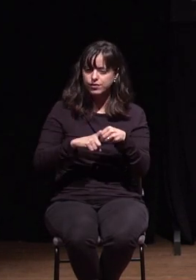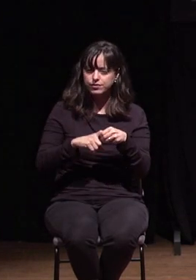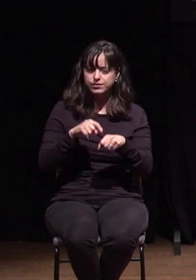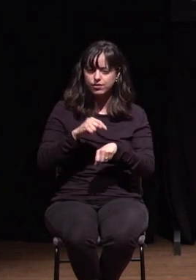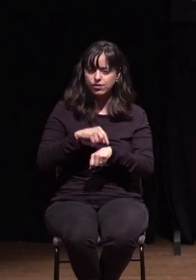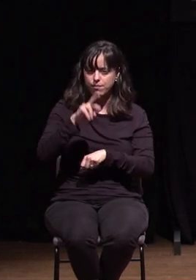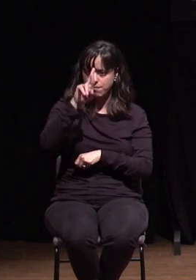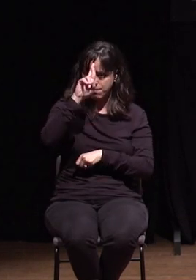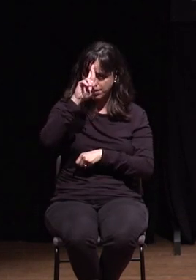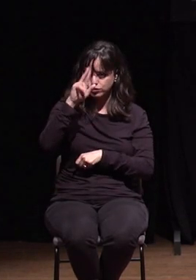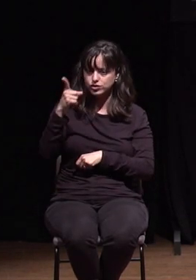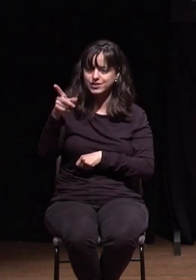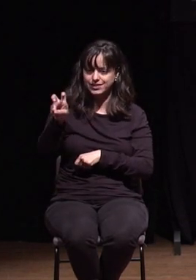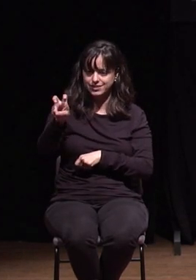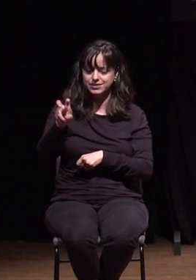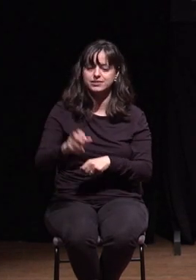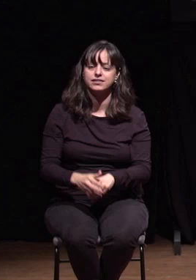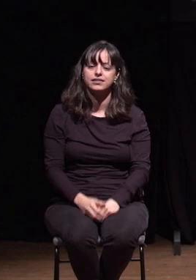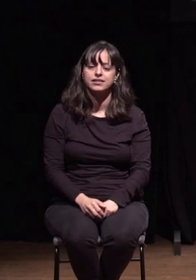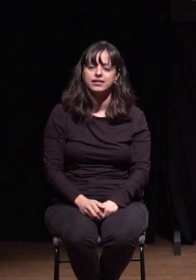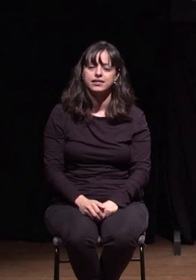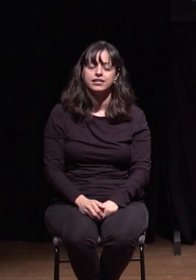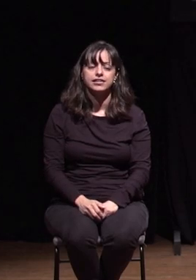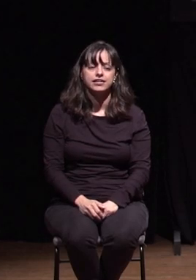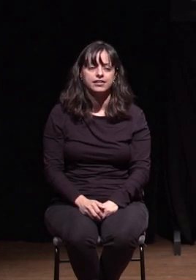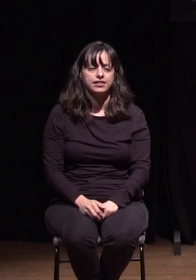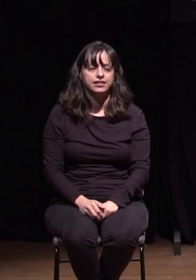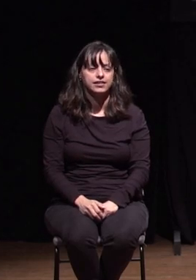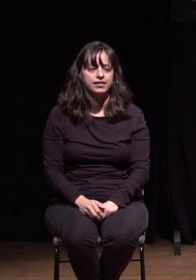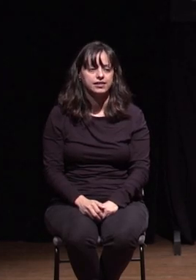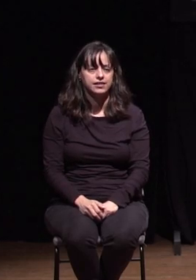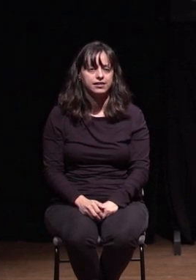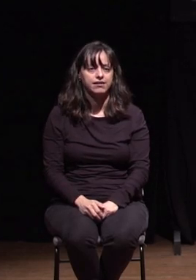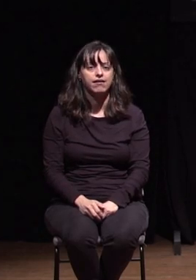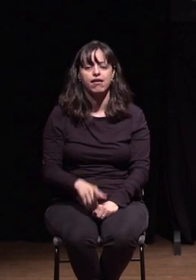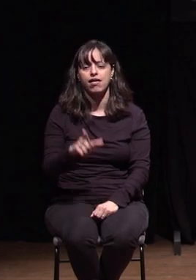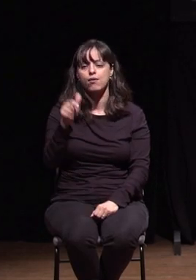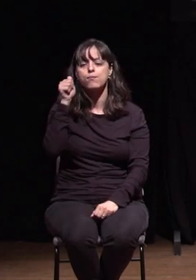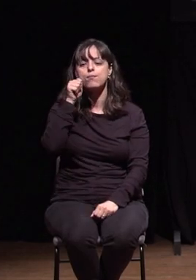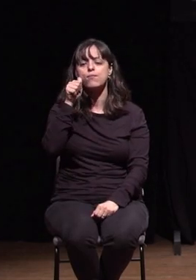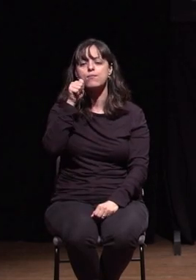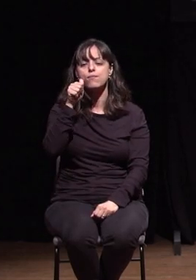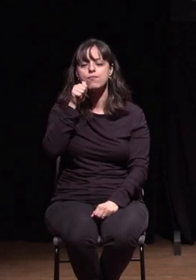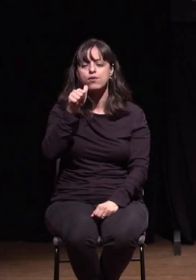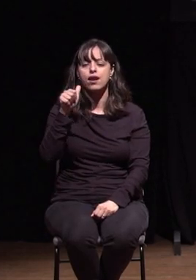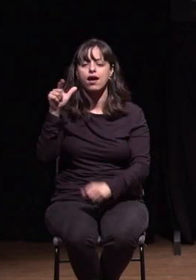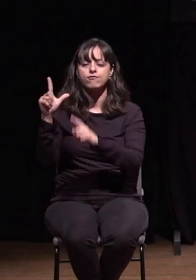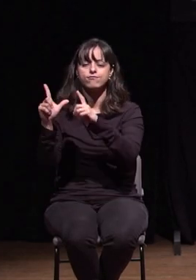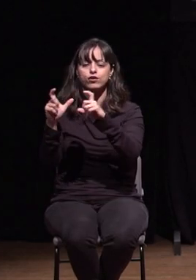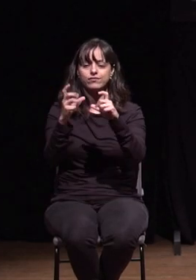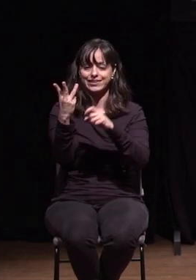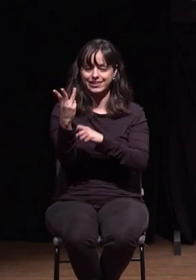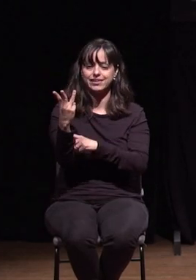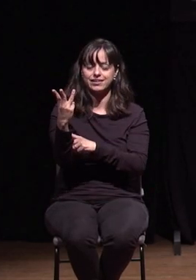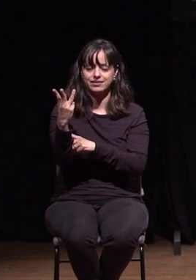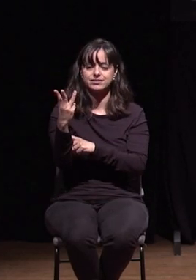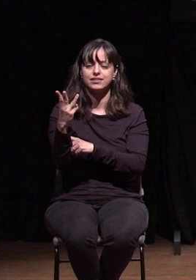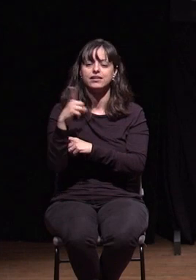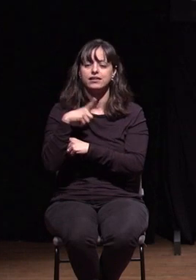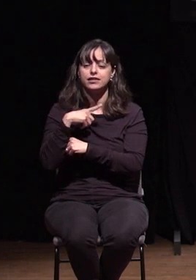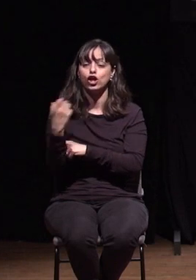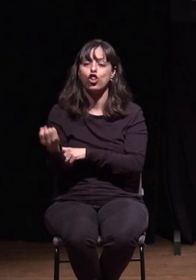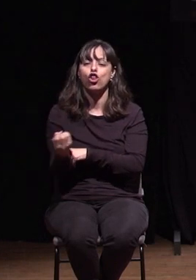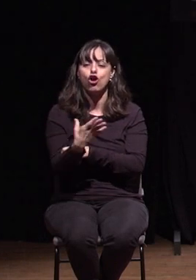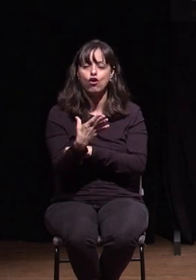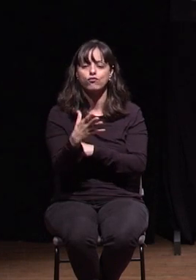agora 12h15, com a presença de 3 fotógrafas, né, que têm trabalhado registrando novas imagens